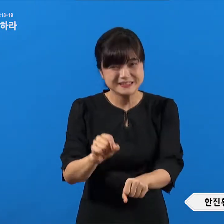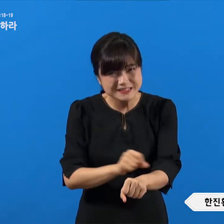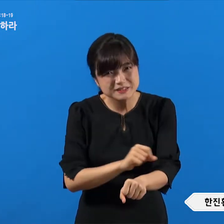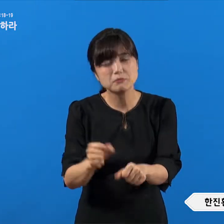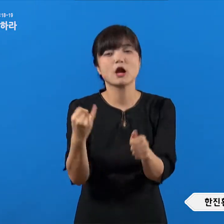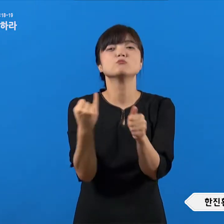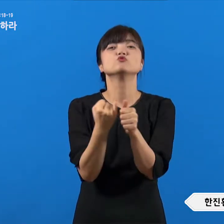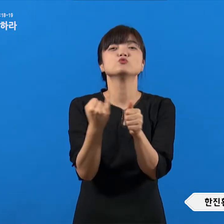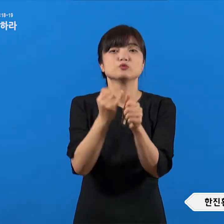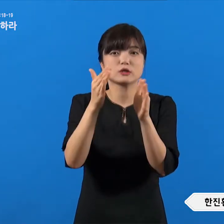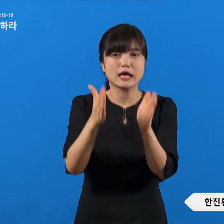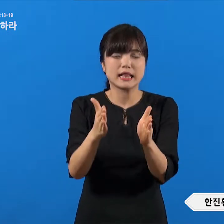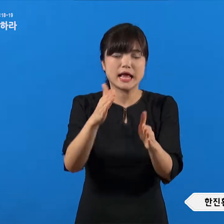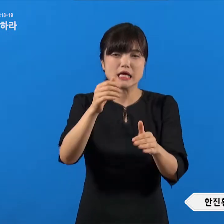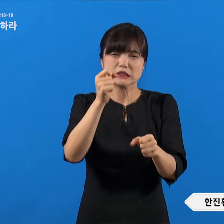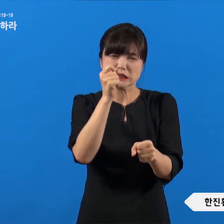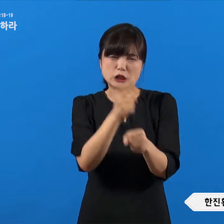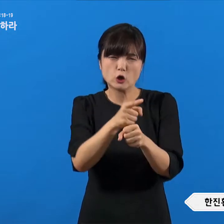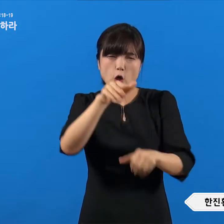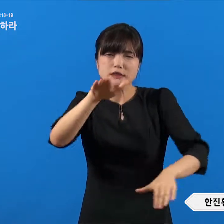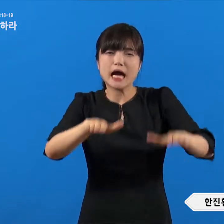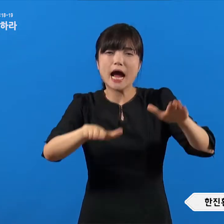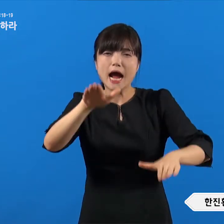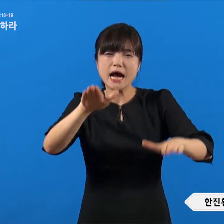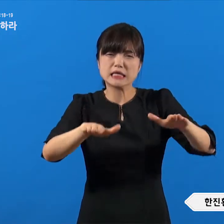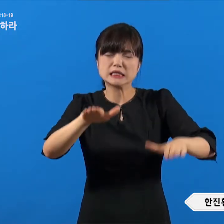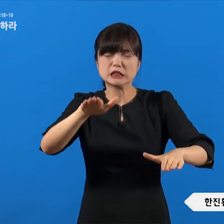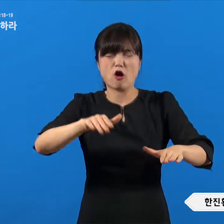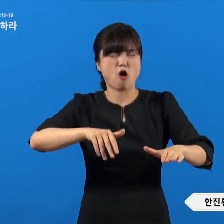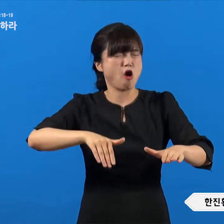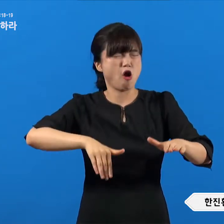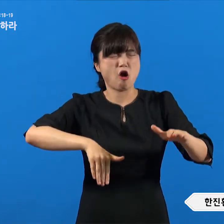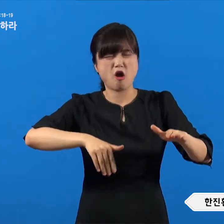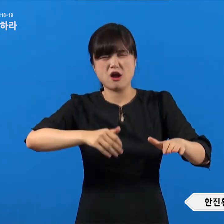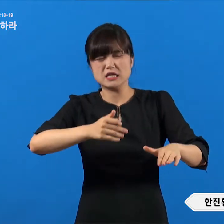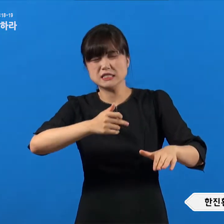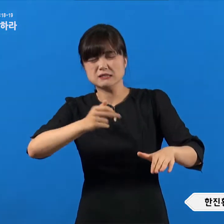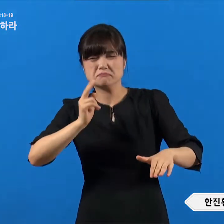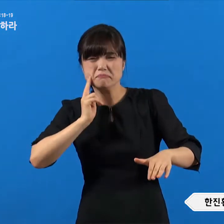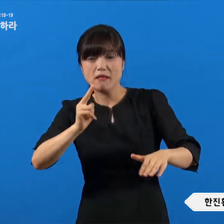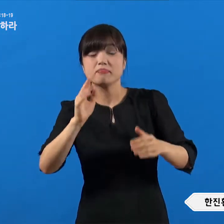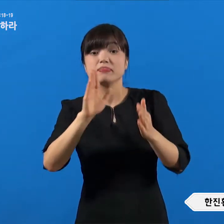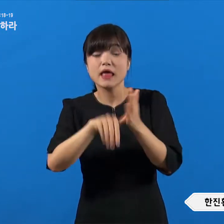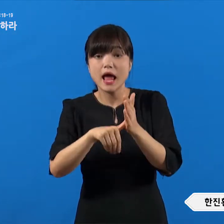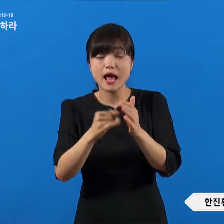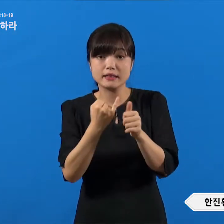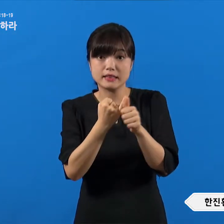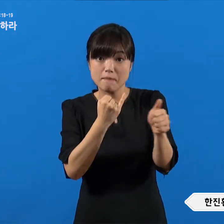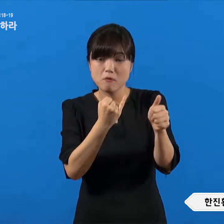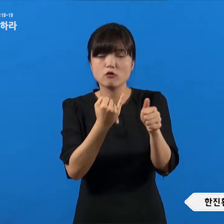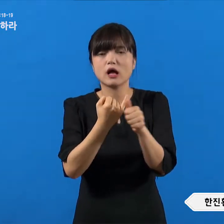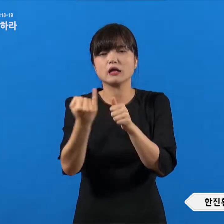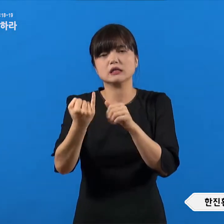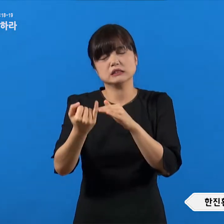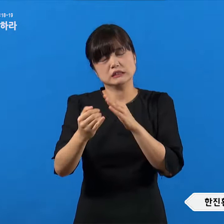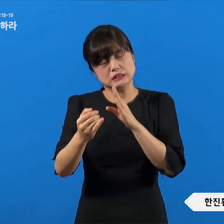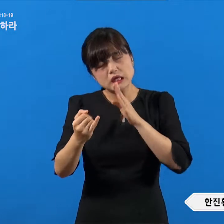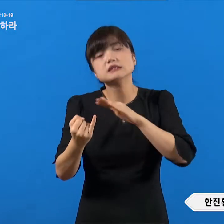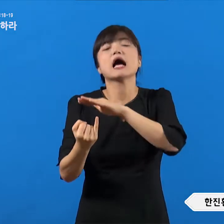특별히 부부간의 성격 차이가 심할 때, 그때 남편은 아내를 진짜로 이제 사랑해야